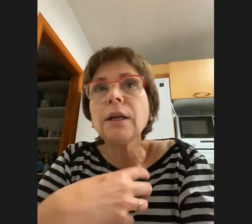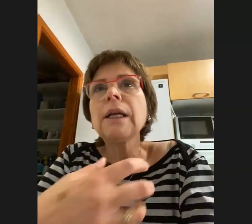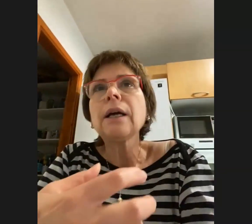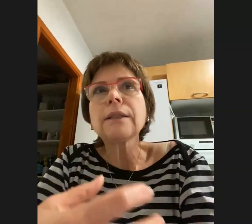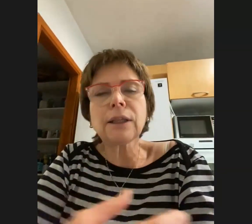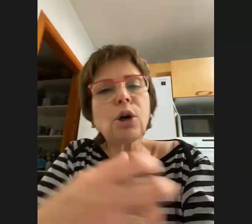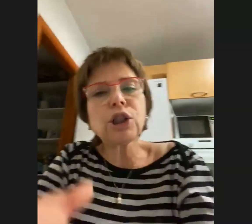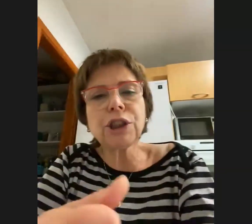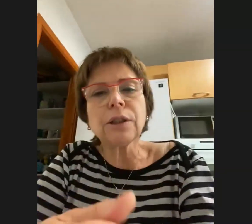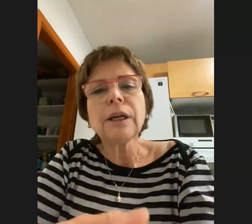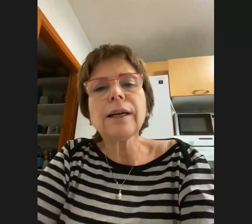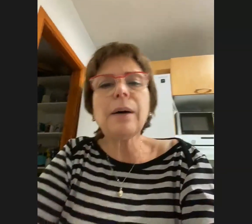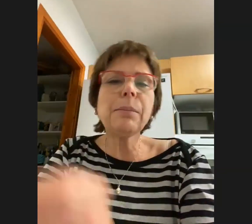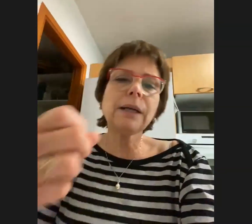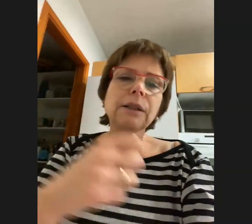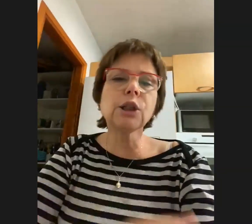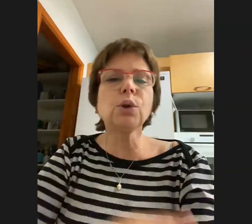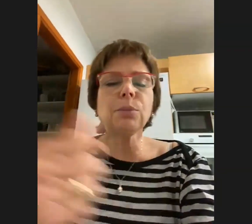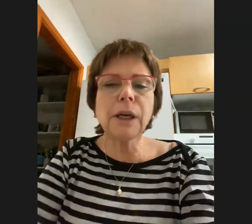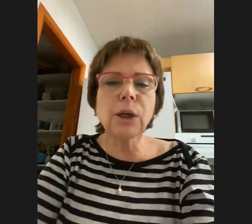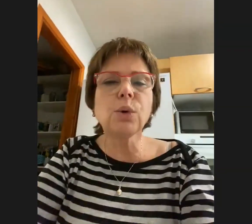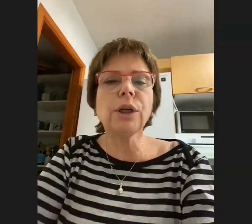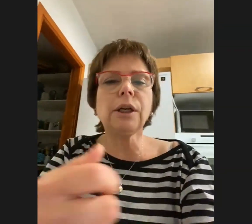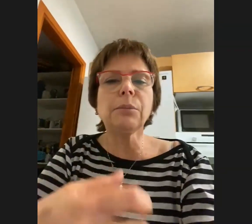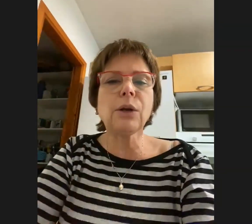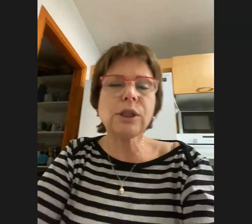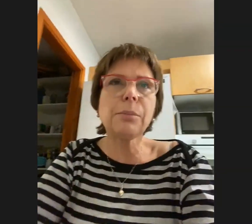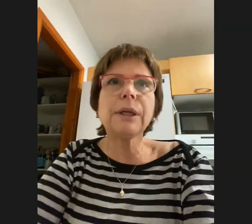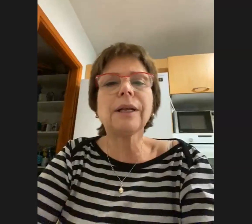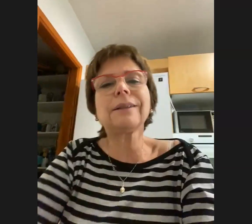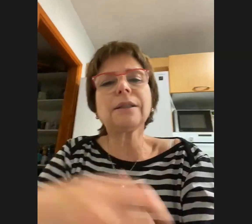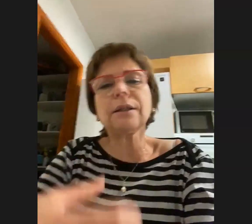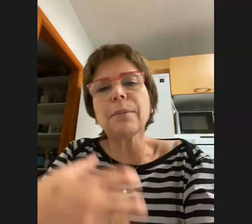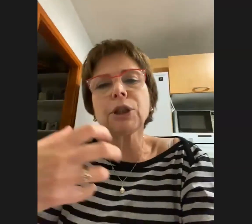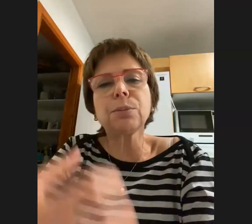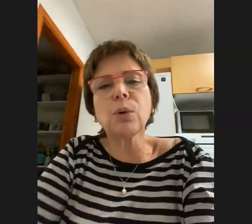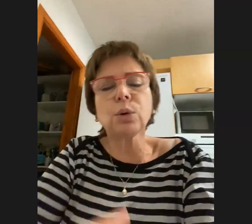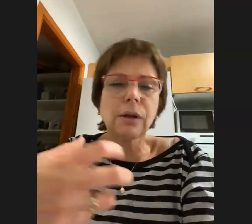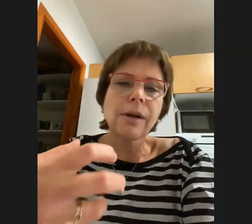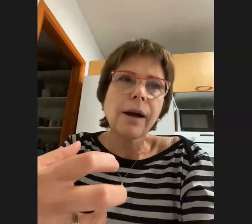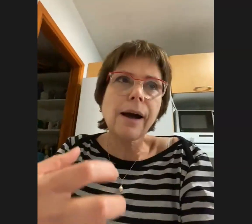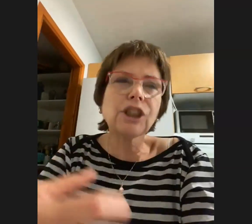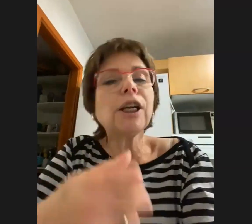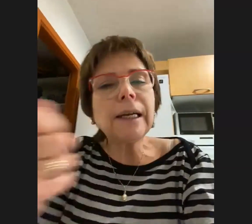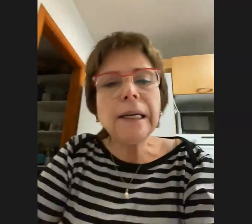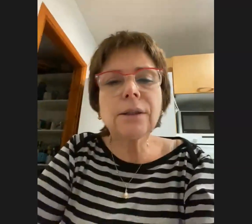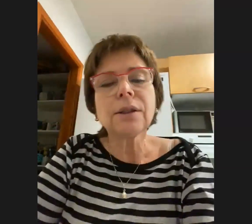קצת קושי גם אם ההתנגדות בין הארגונים אני עושה באמת לתת את המשמעות השלילית